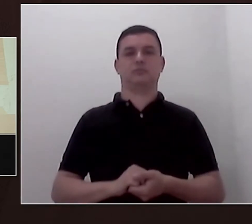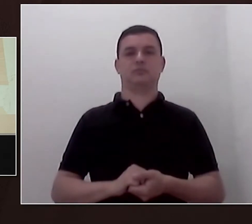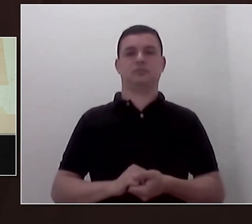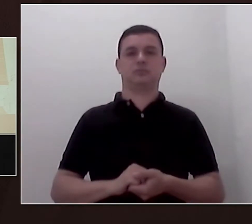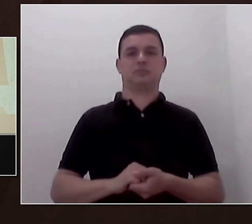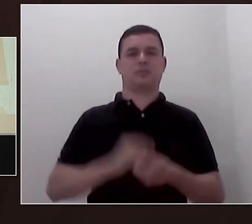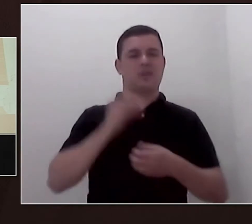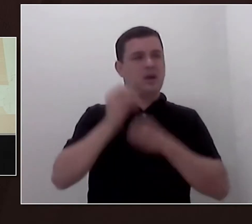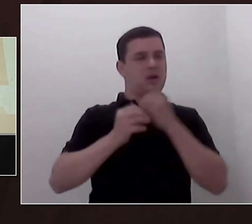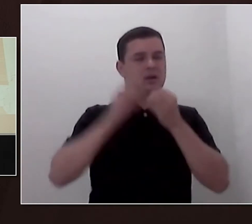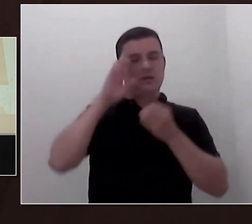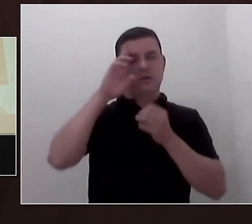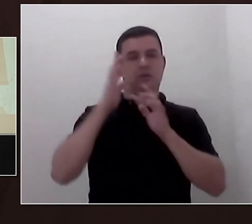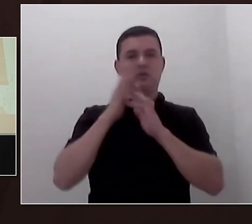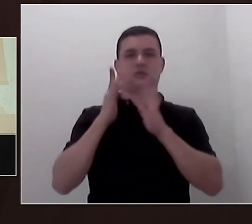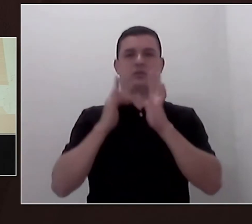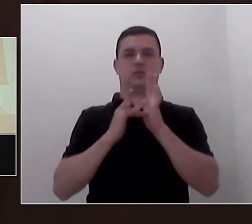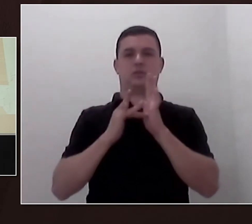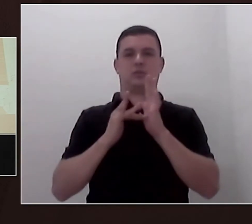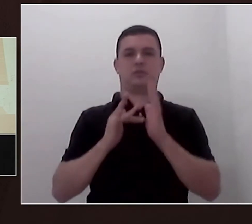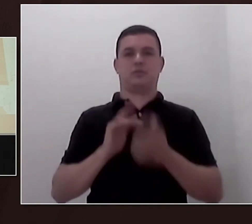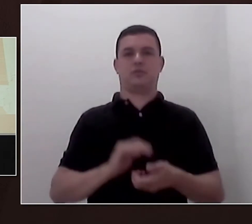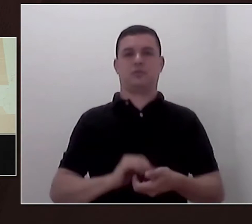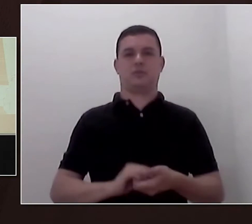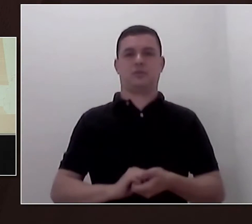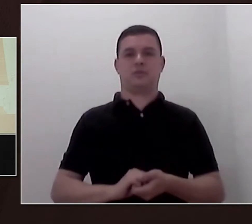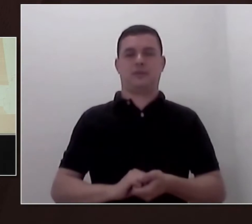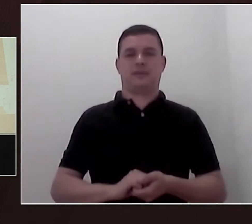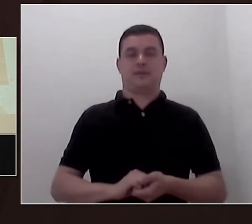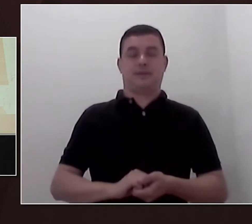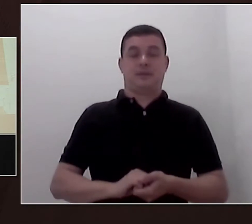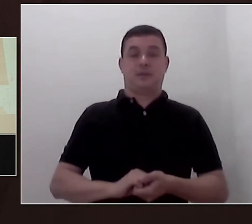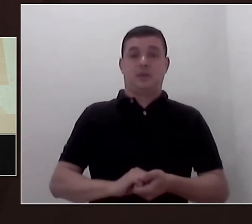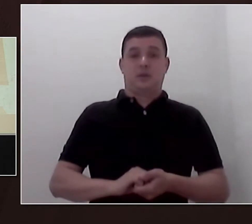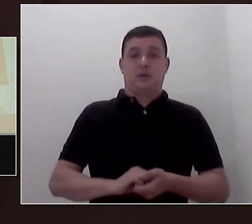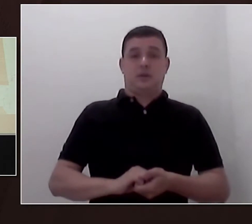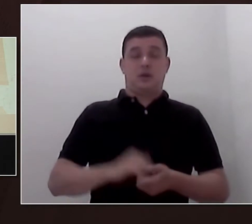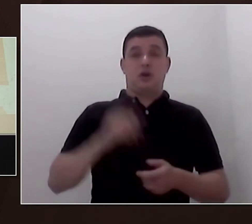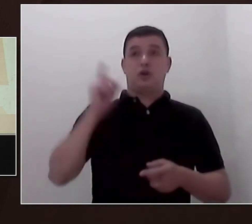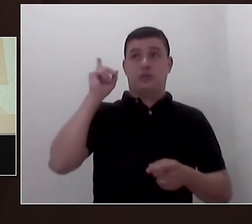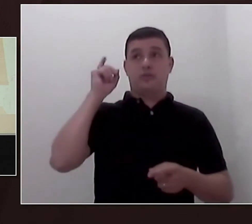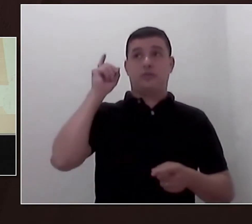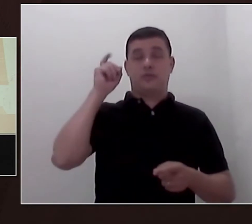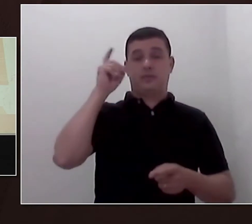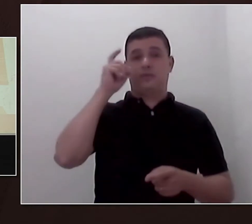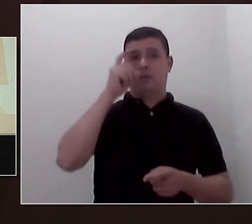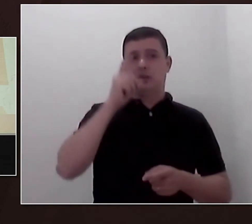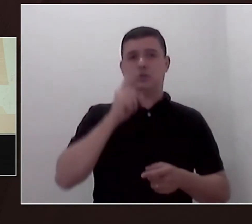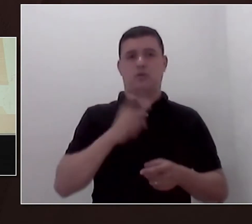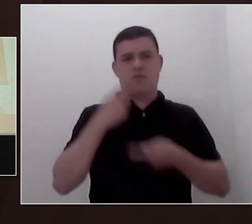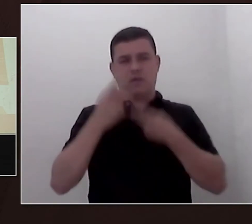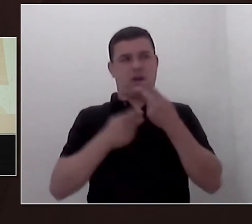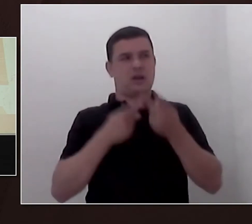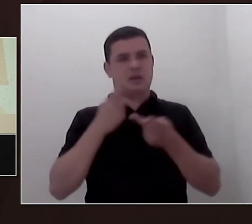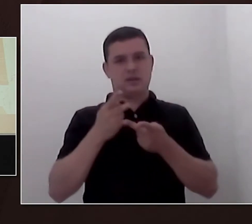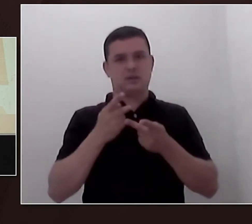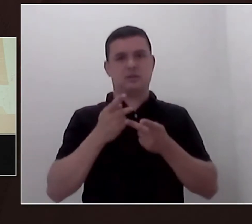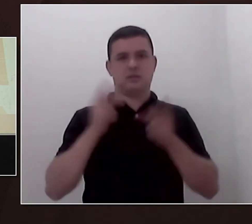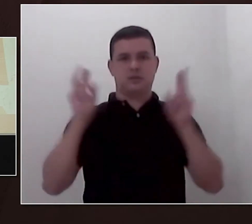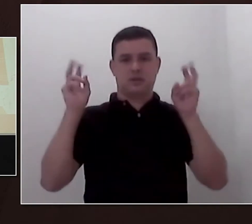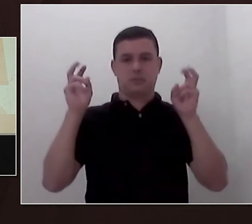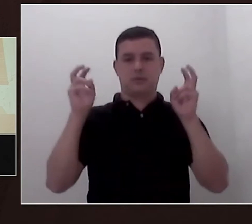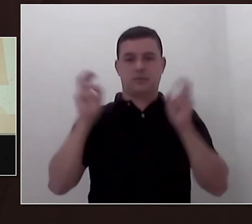Jesus, até falar nisso eu fico arrepiado, amém? Então eles faziam severas